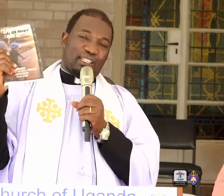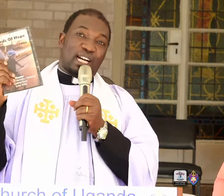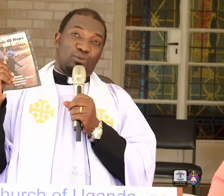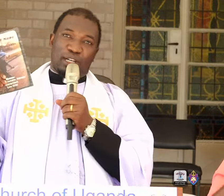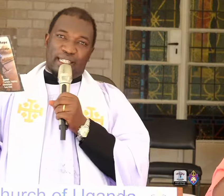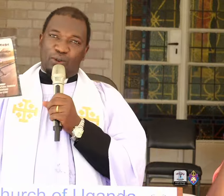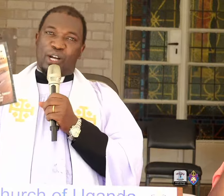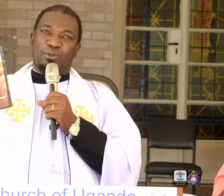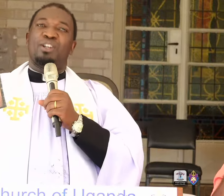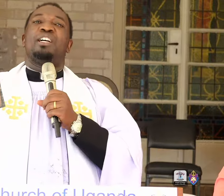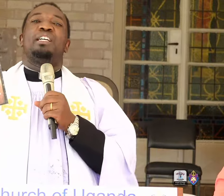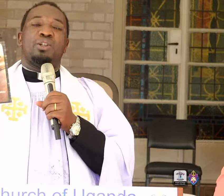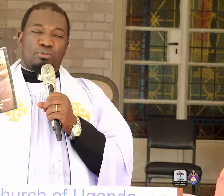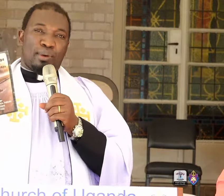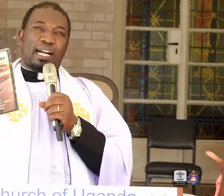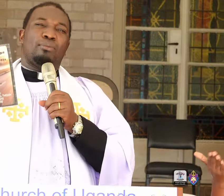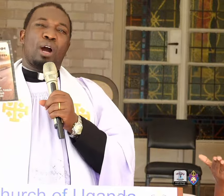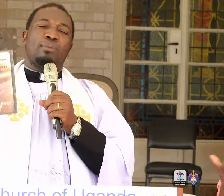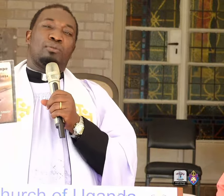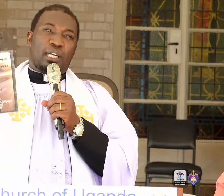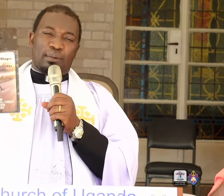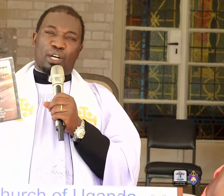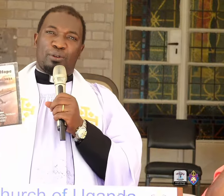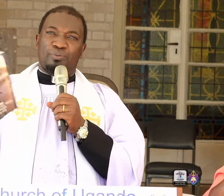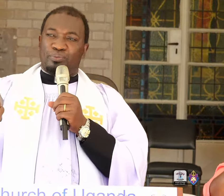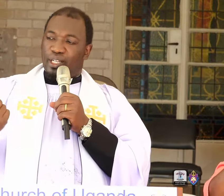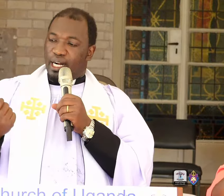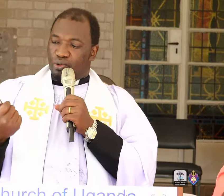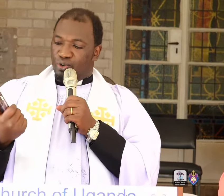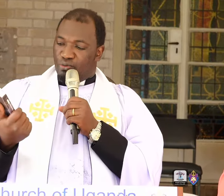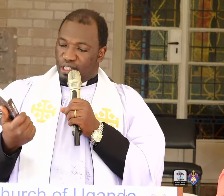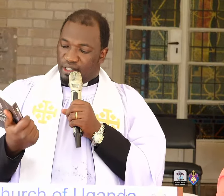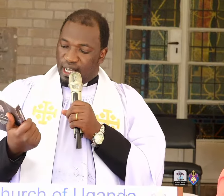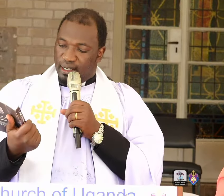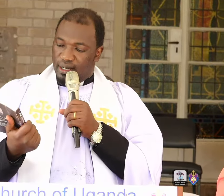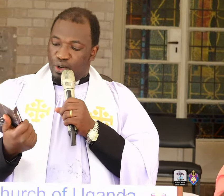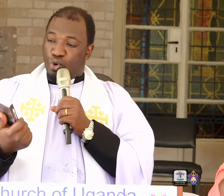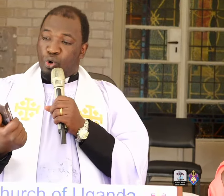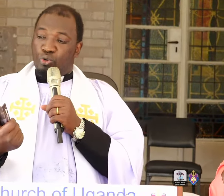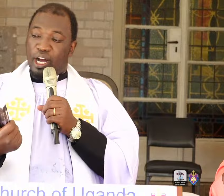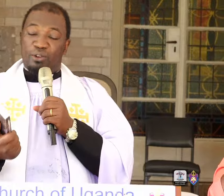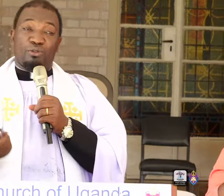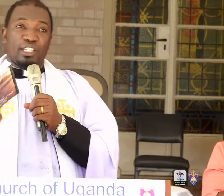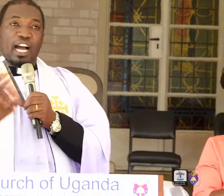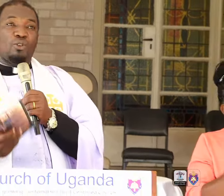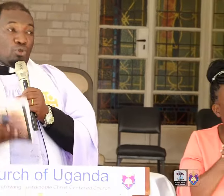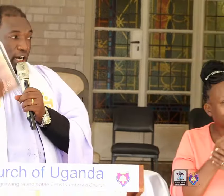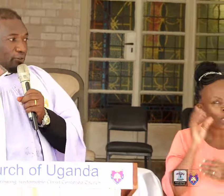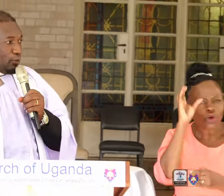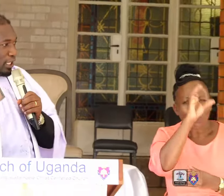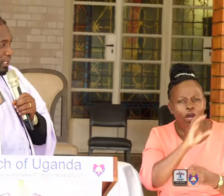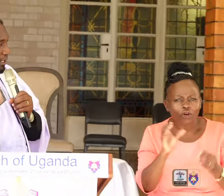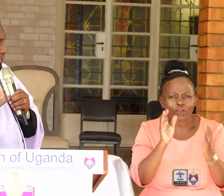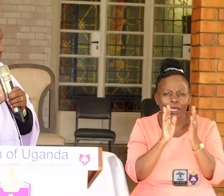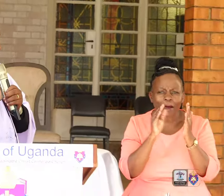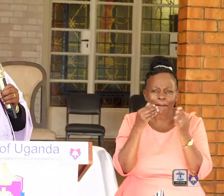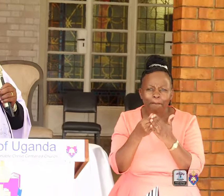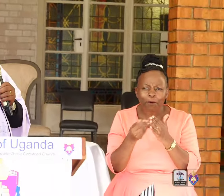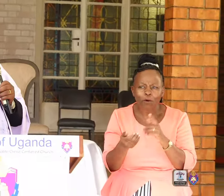ekyawandiikibwa kyalwo mu katabo kano n'obubaka bwabwo mu katabo kano. Kale olina omukisa okukanoonya okafune.